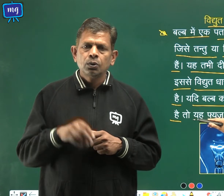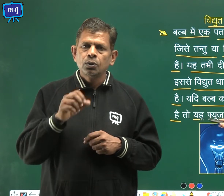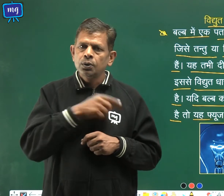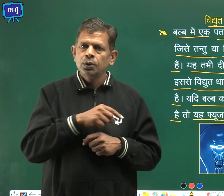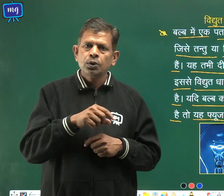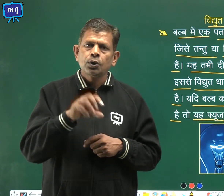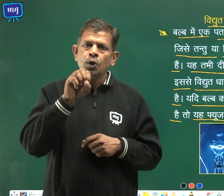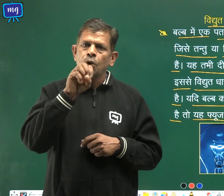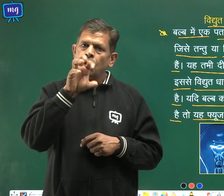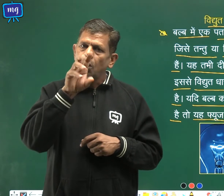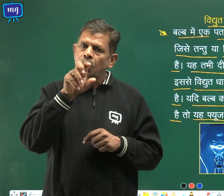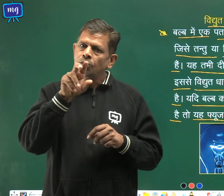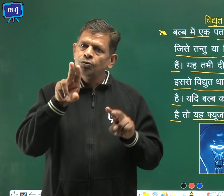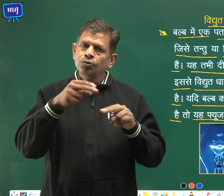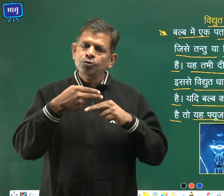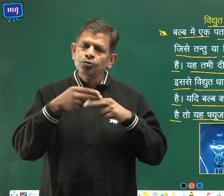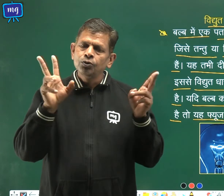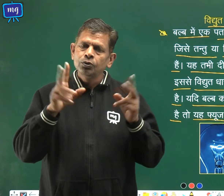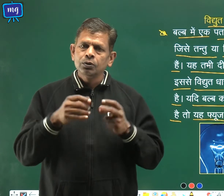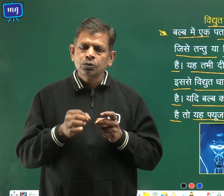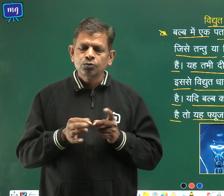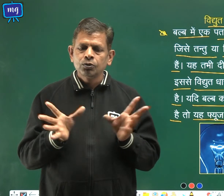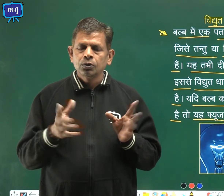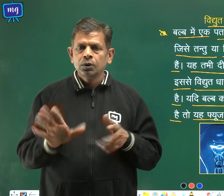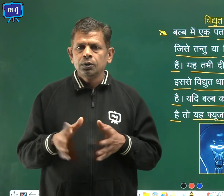यह फ्यूज हो जाता है।